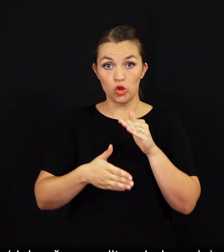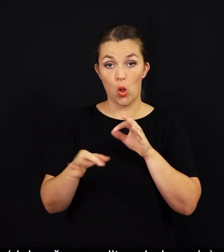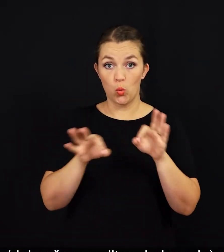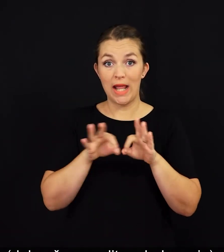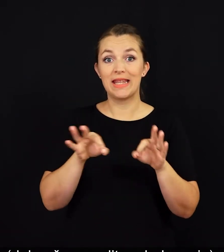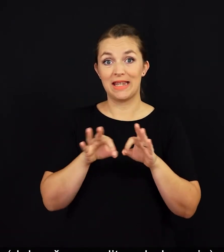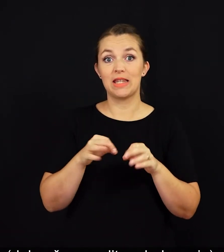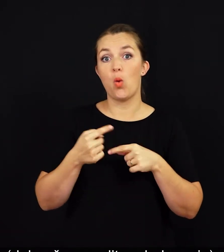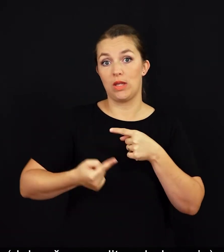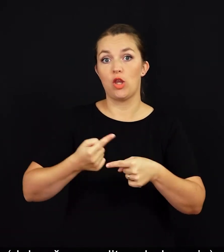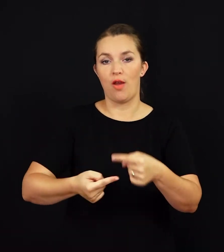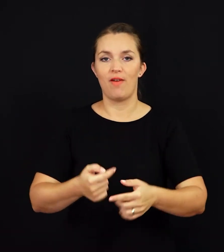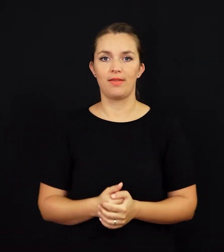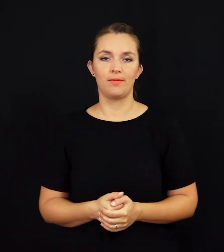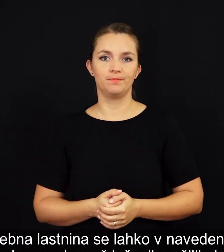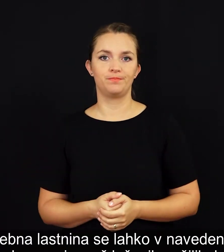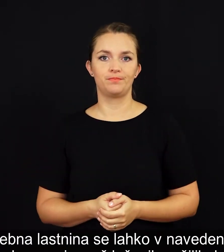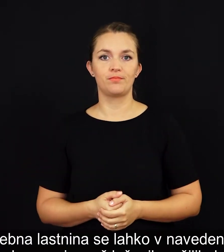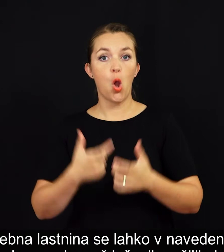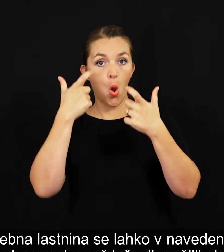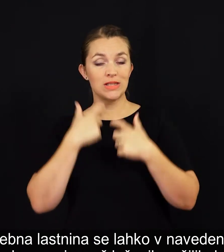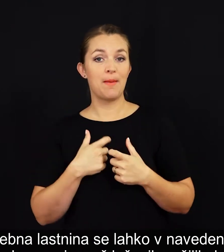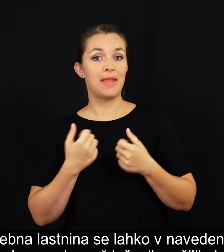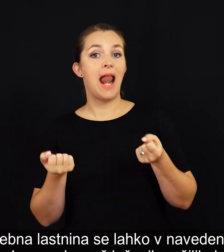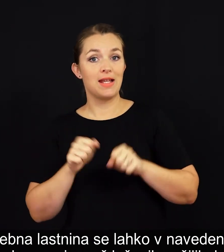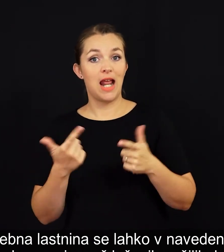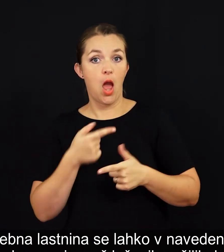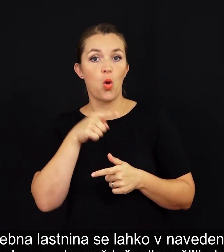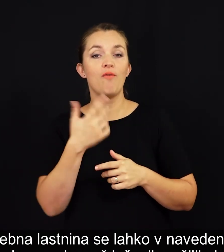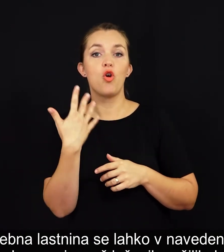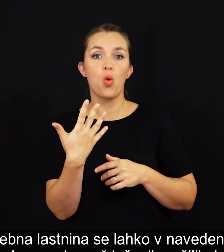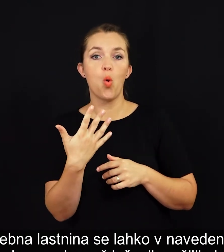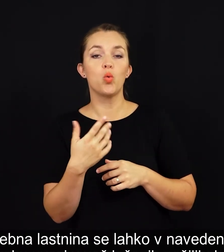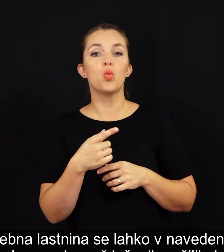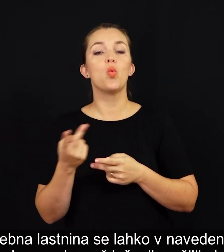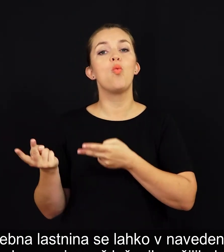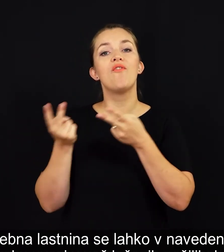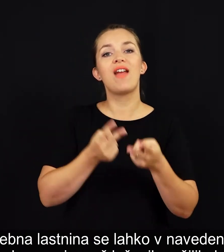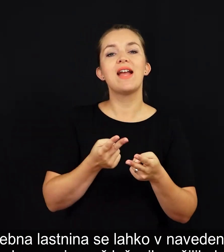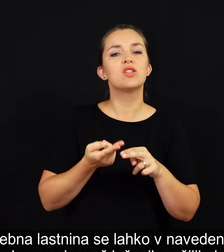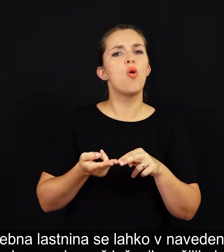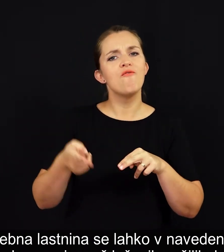dedovanja. Osebna lastnina se lahko v navedenem roku uvozi v več ločenih